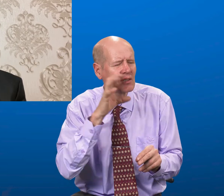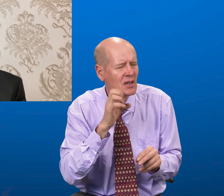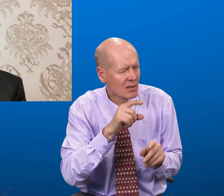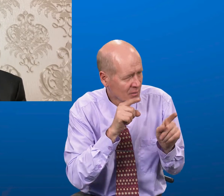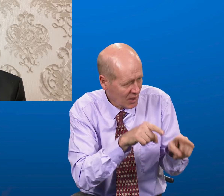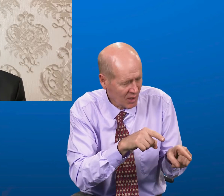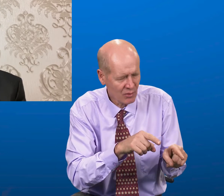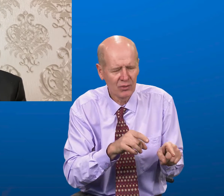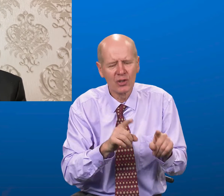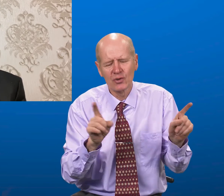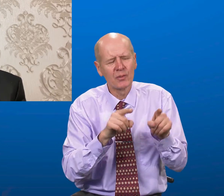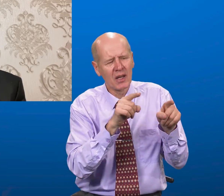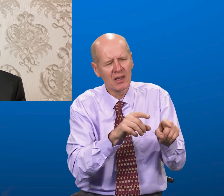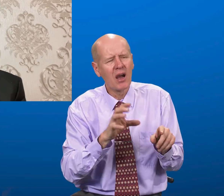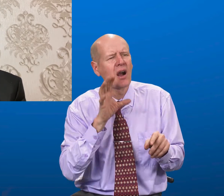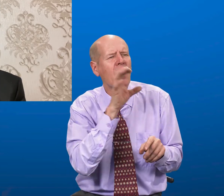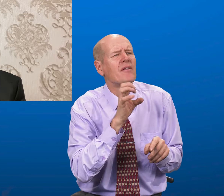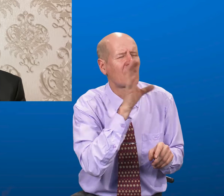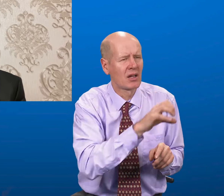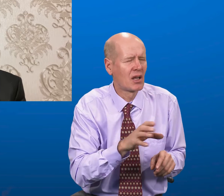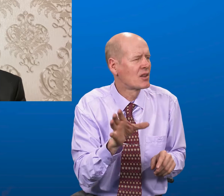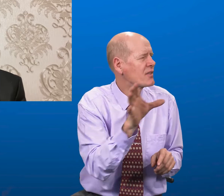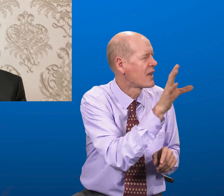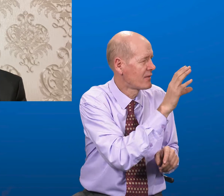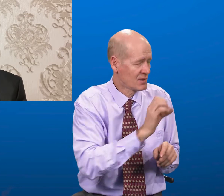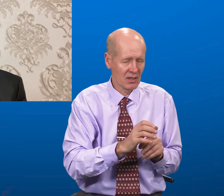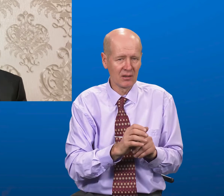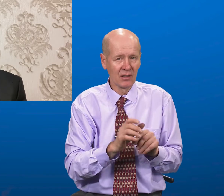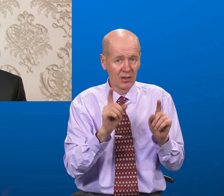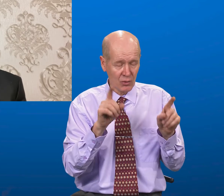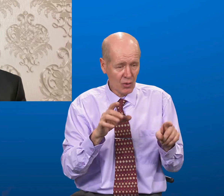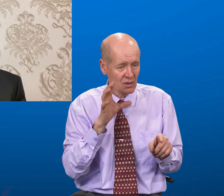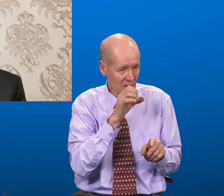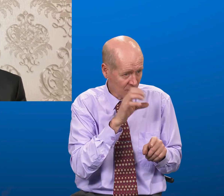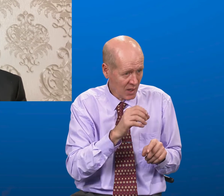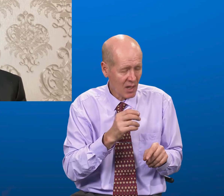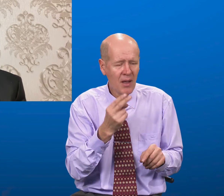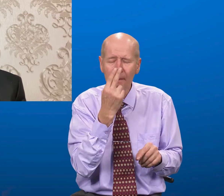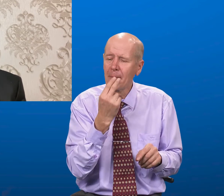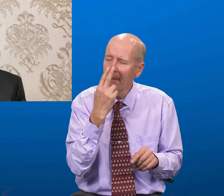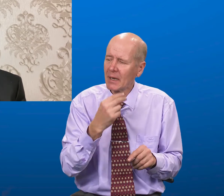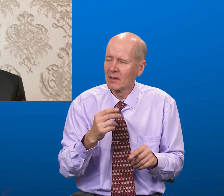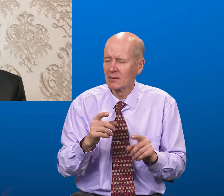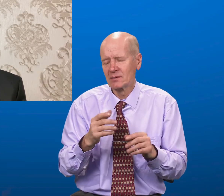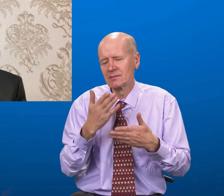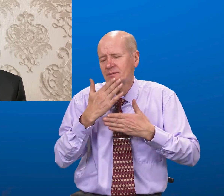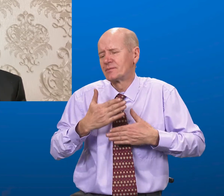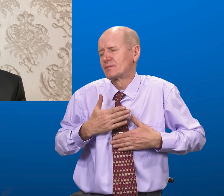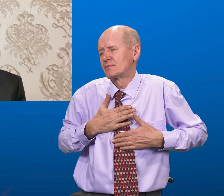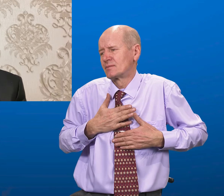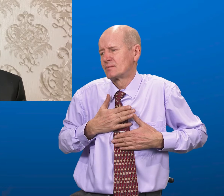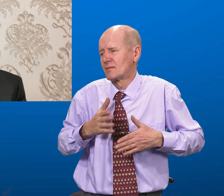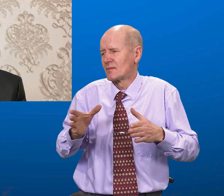его ожесточить? Может быть, это просто случайное заявление,